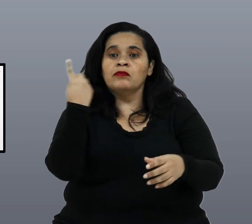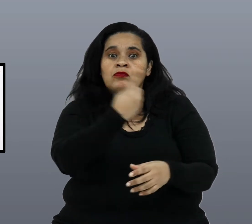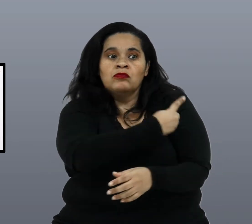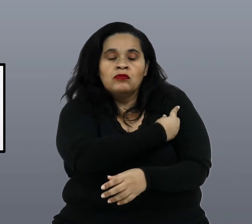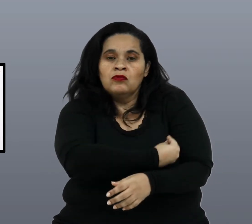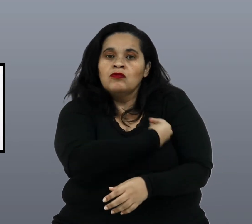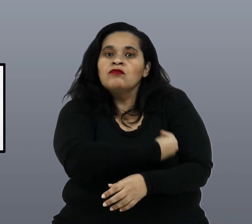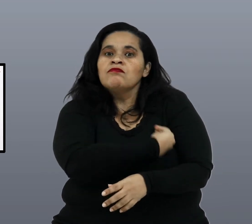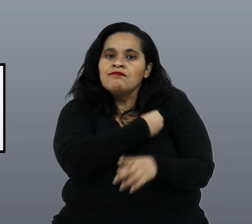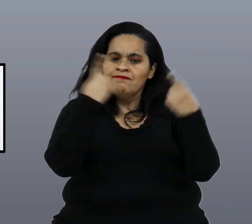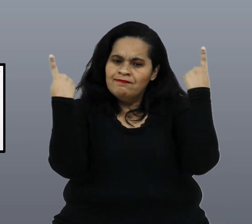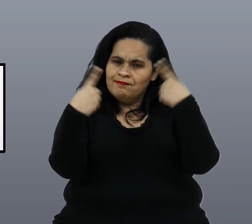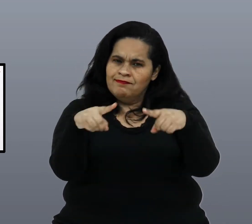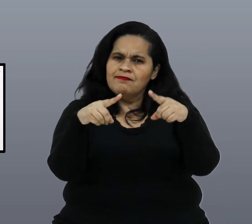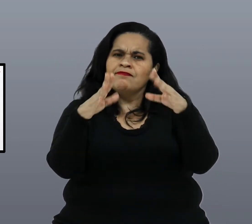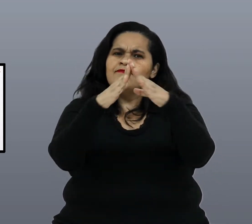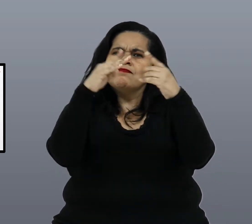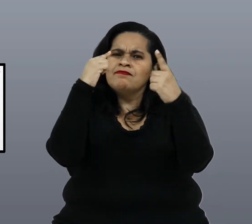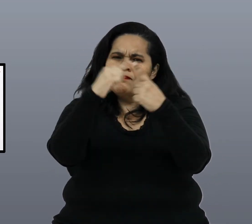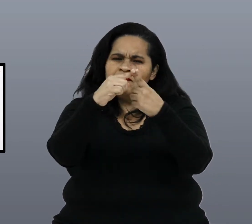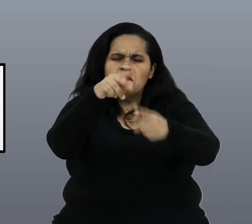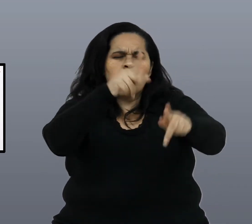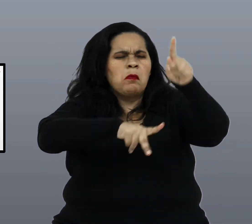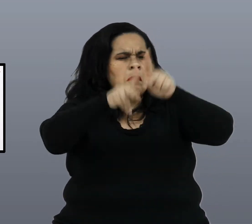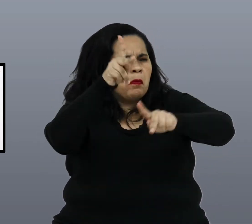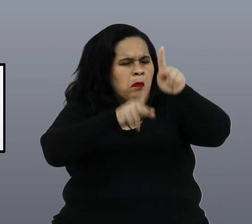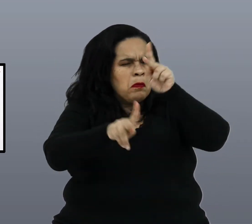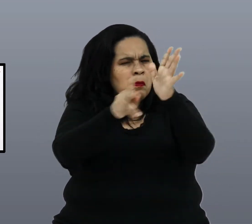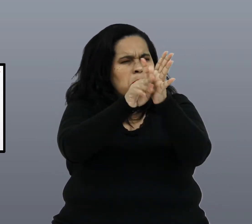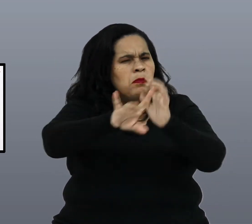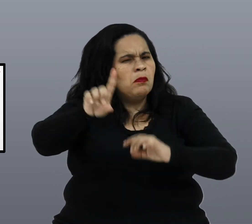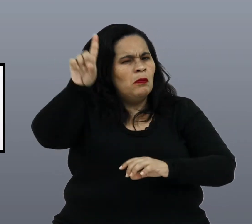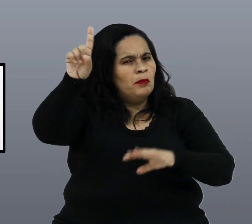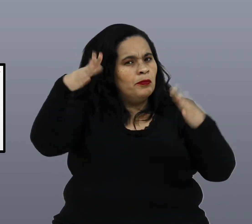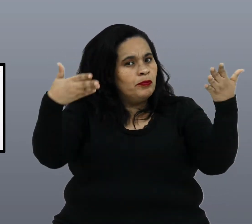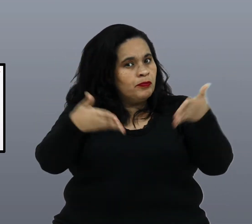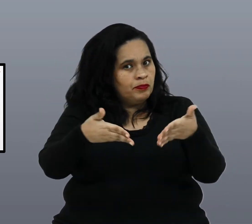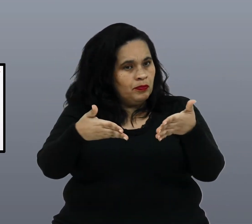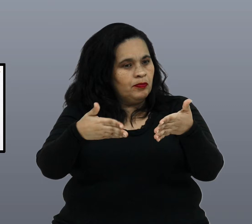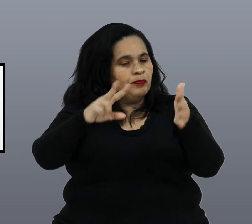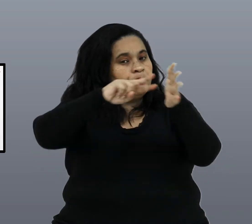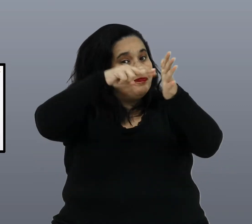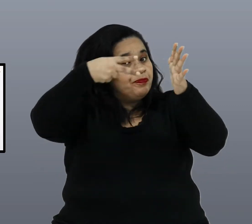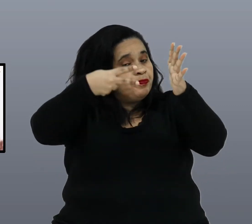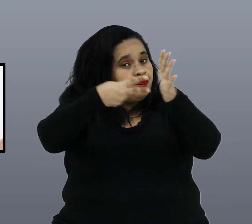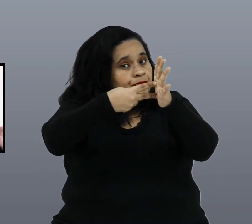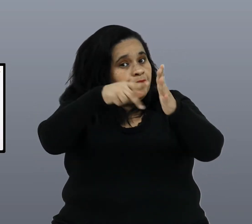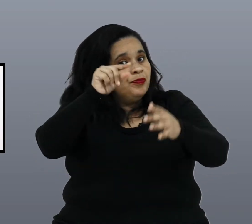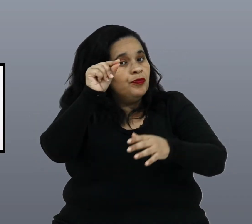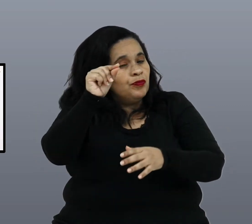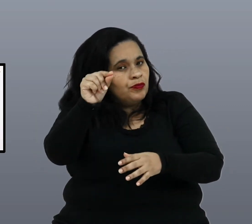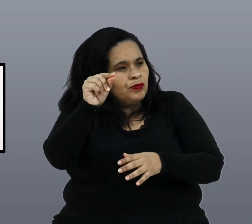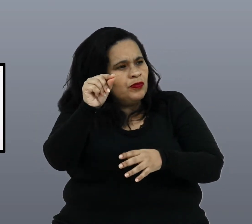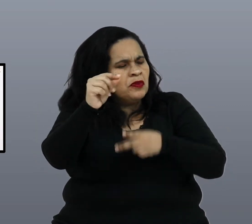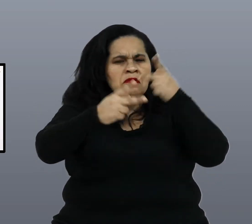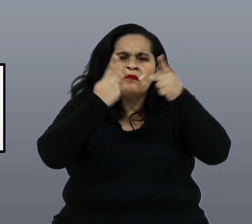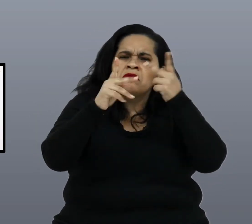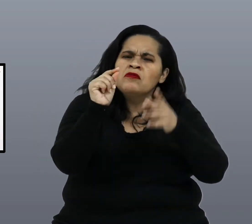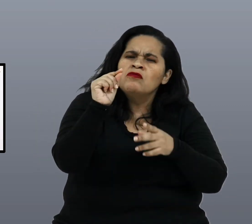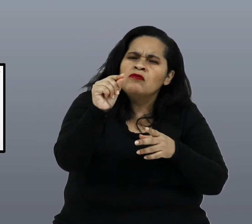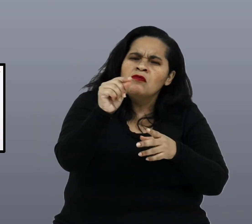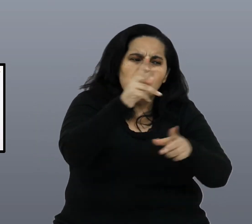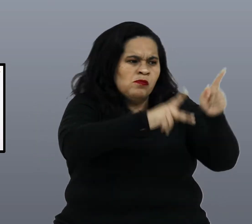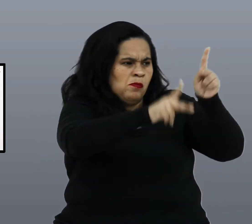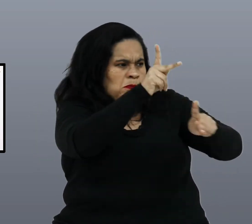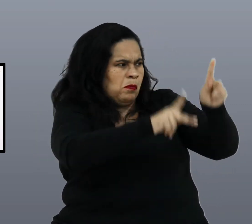traz de desafios para a igreja, para o povo de Deus desse período. O significado da visão dizia respeito só ao povo de Deus daquela